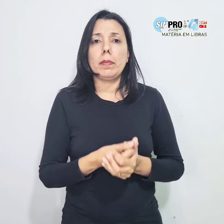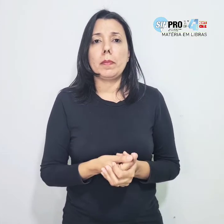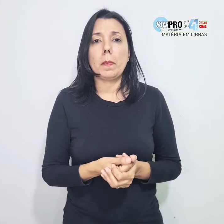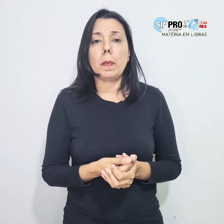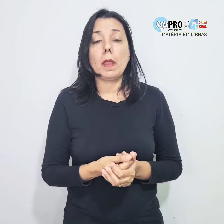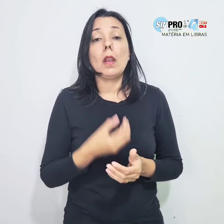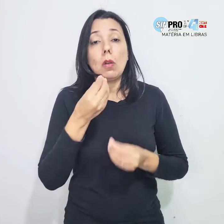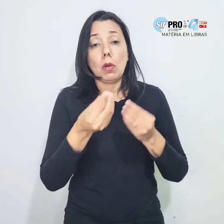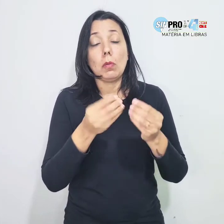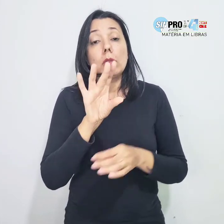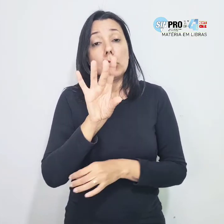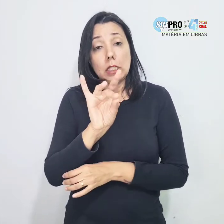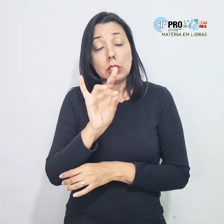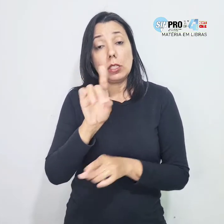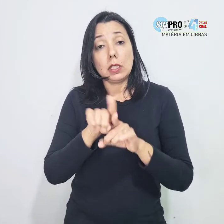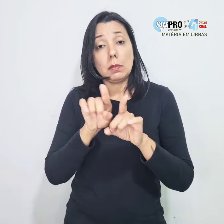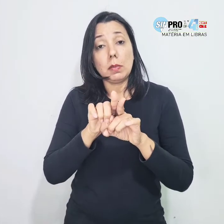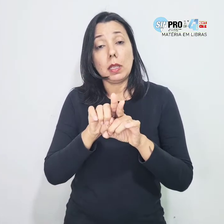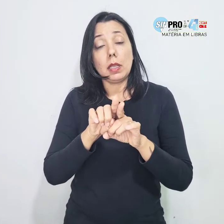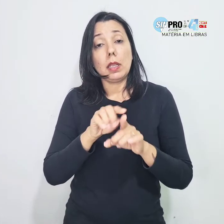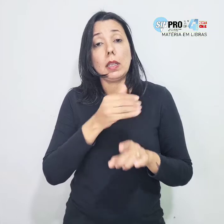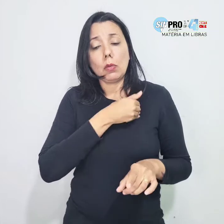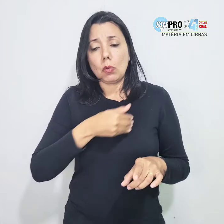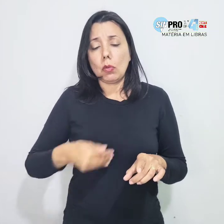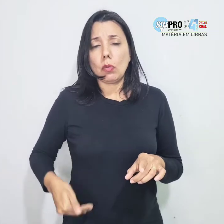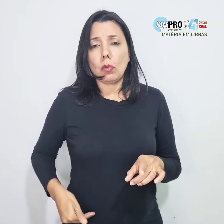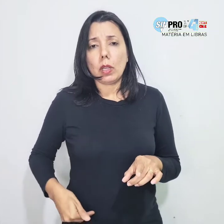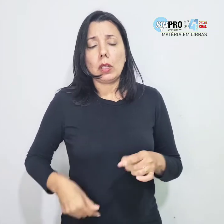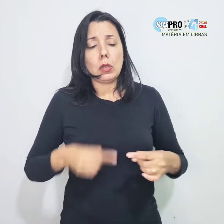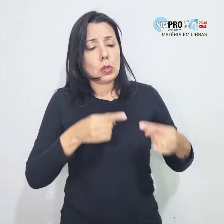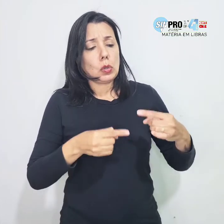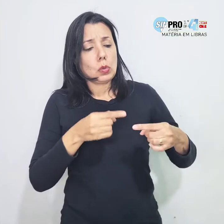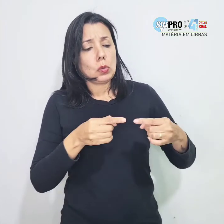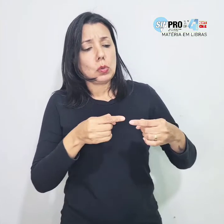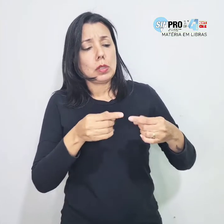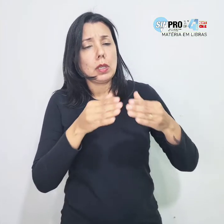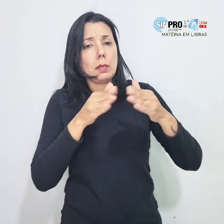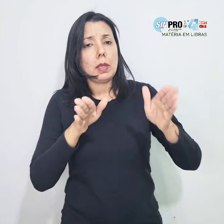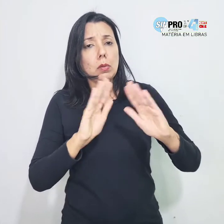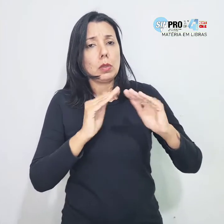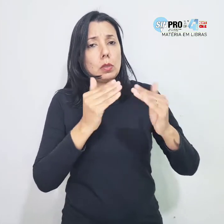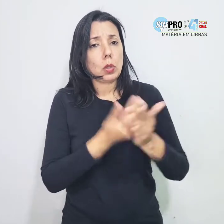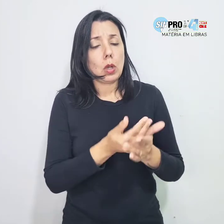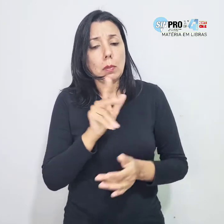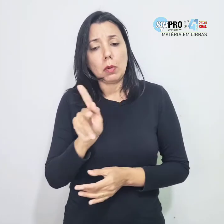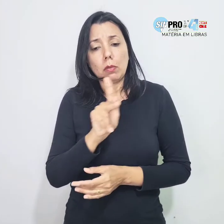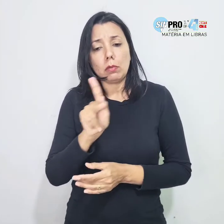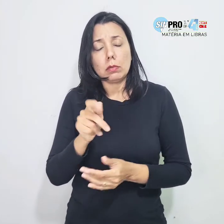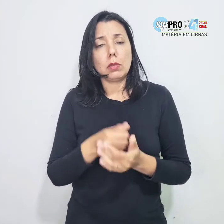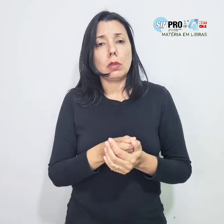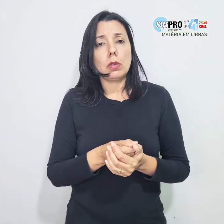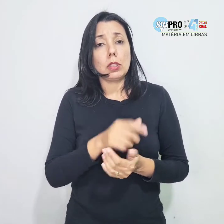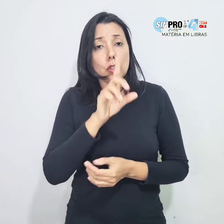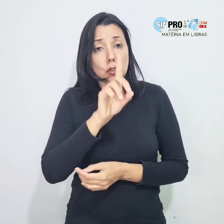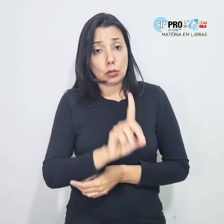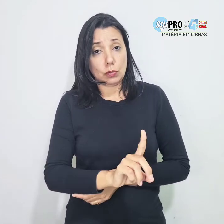Enquanto cientistas e autoridades ainda debatem a reabertura de escolas, professores, diretores